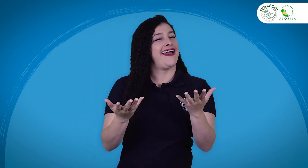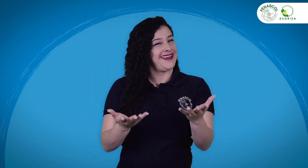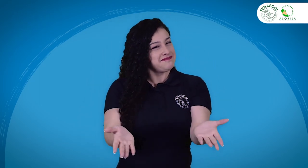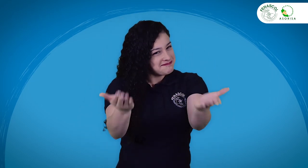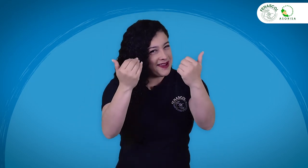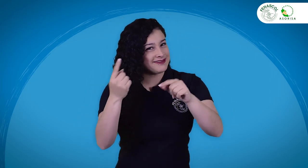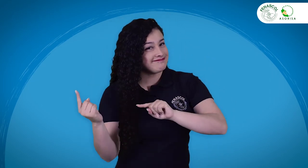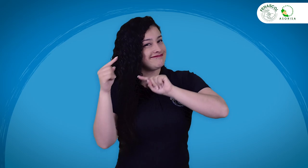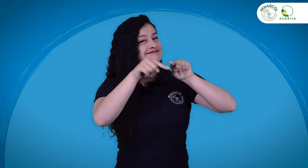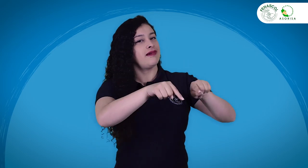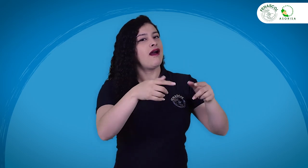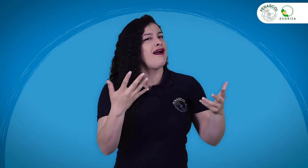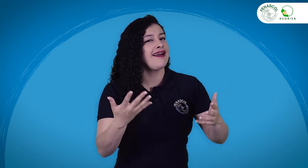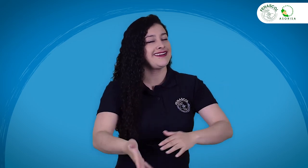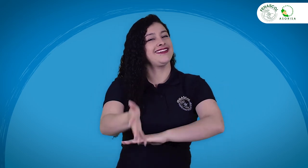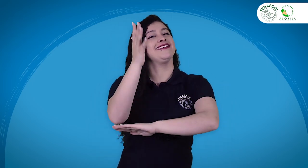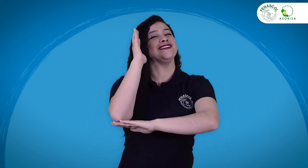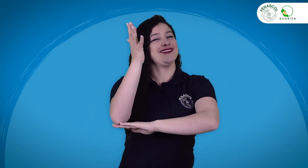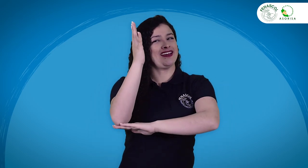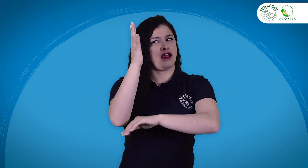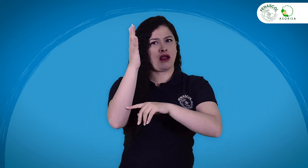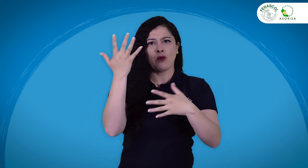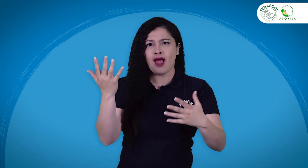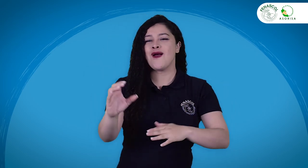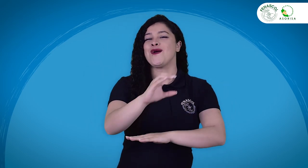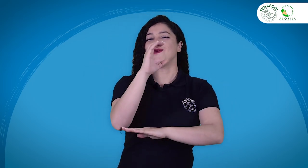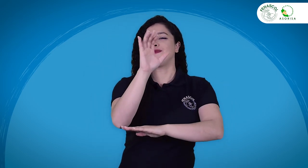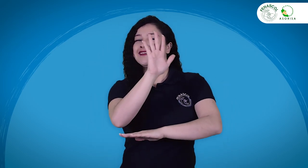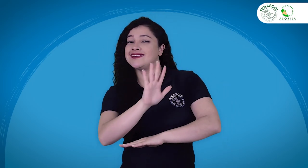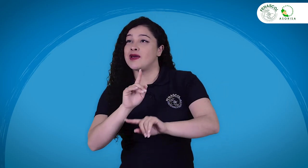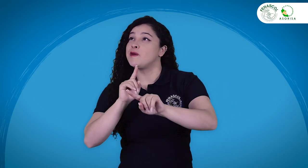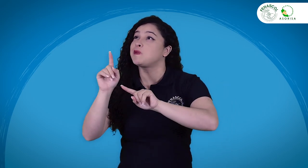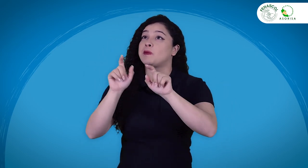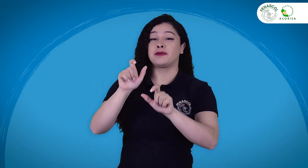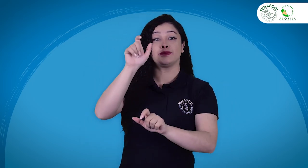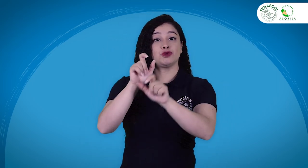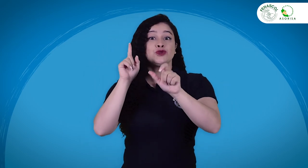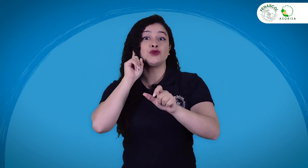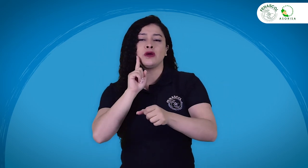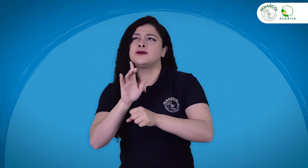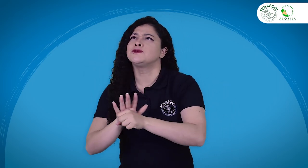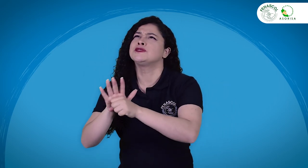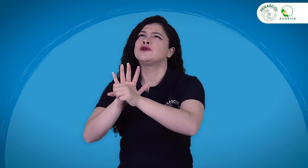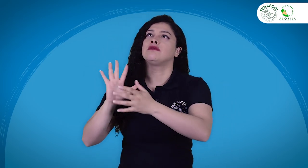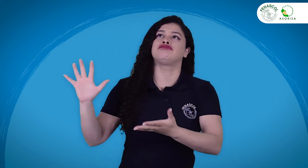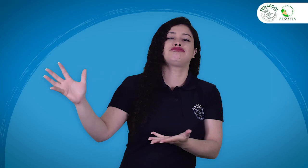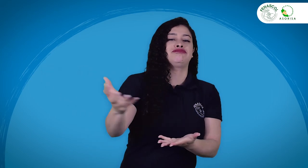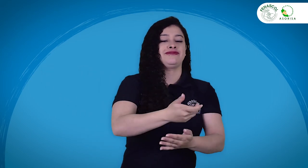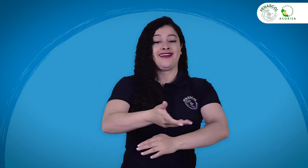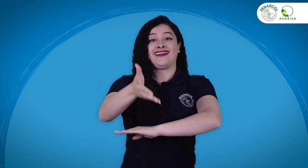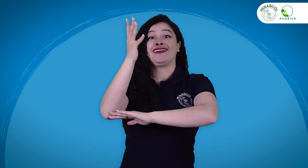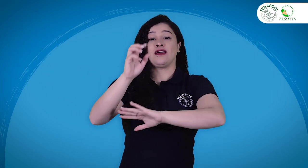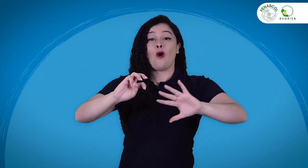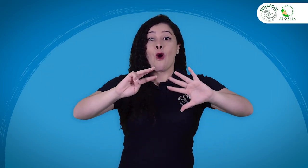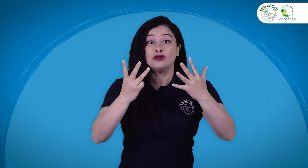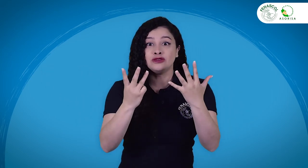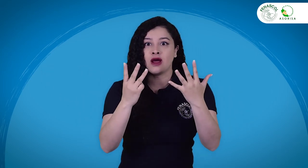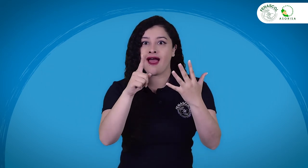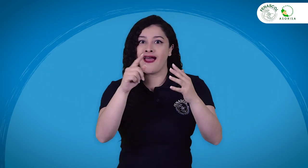igual de confundido a mí a bueno vamos al octavo congreso nacional de la situación de las personas sordas en colombia que se realizará